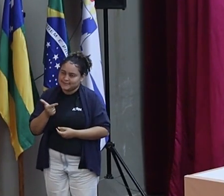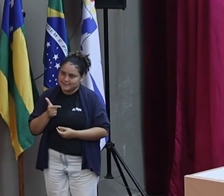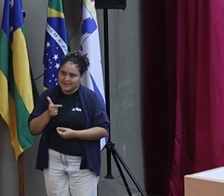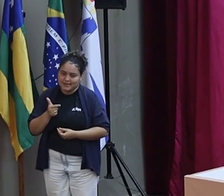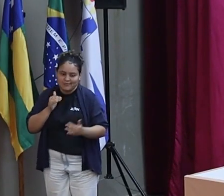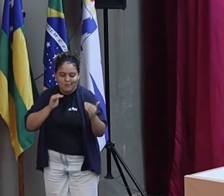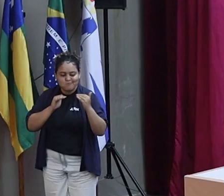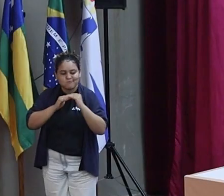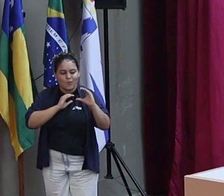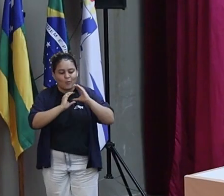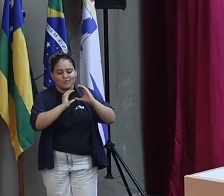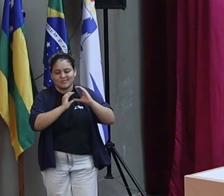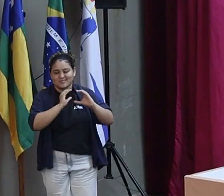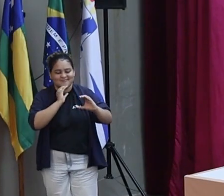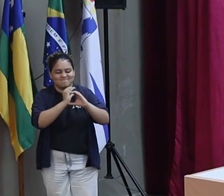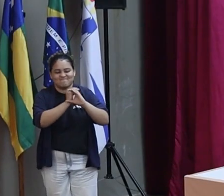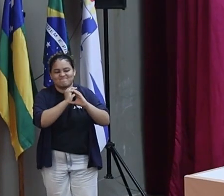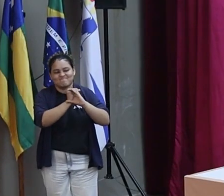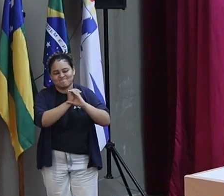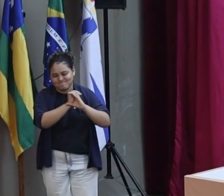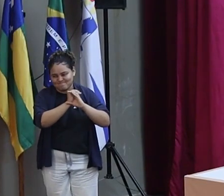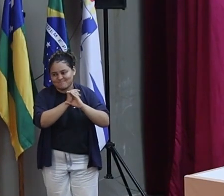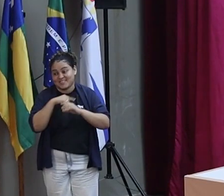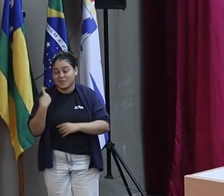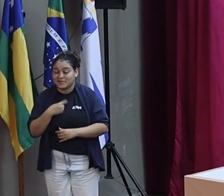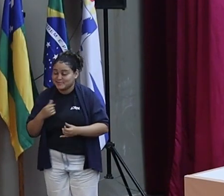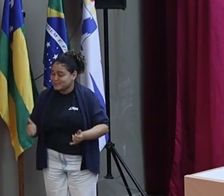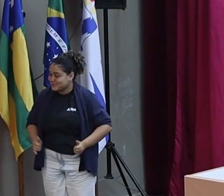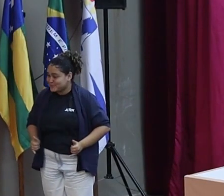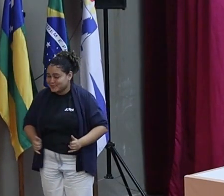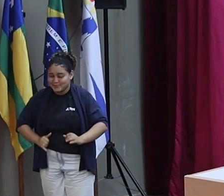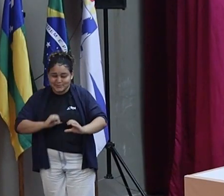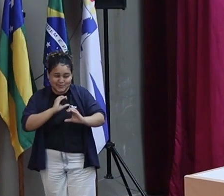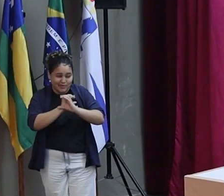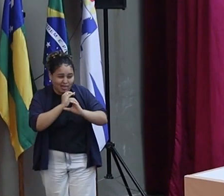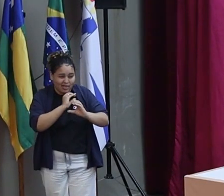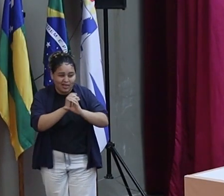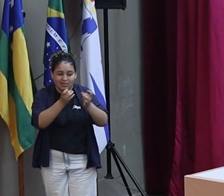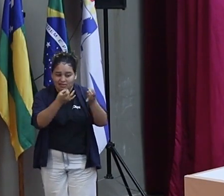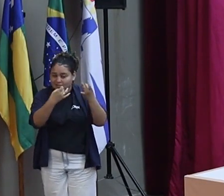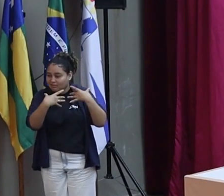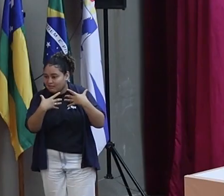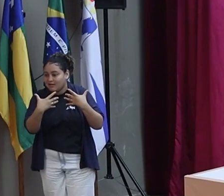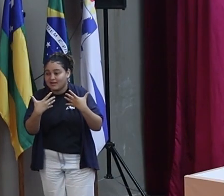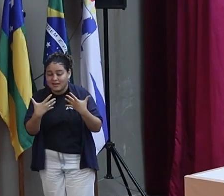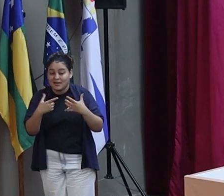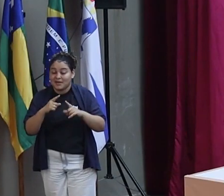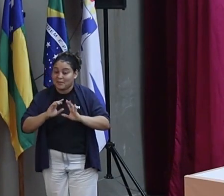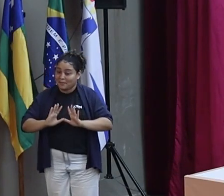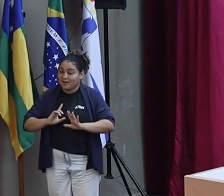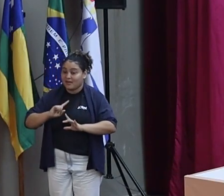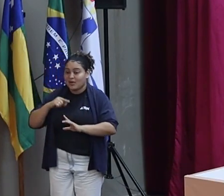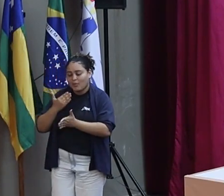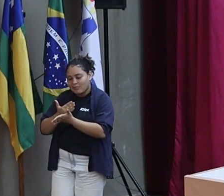de diálogo, né? Nós realmente sofremos embates ali, repressão naquela reunião, mas então passamos